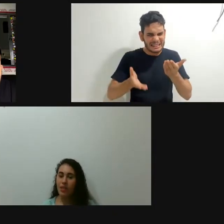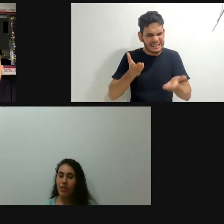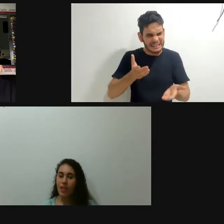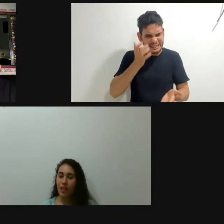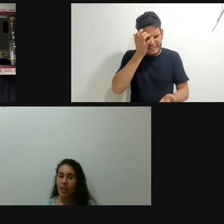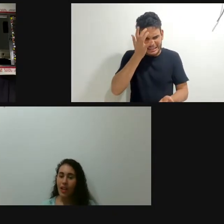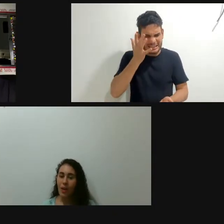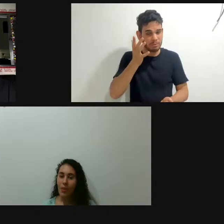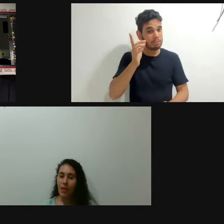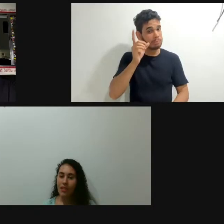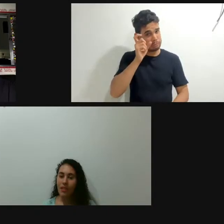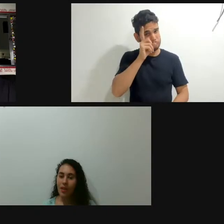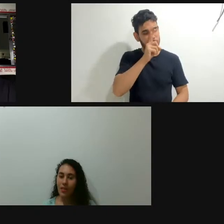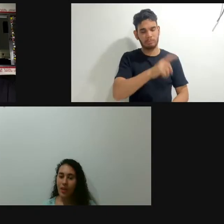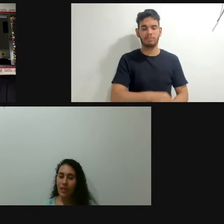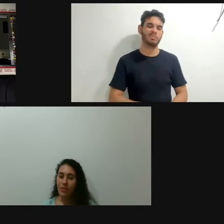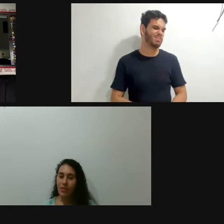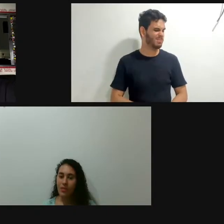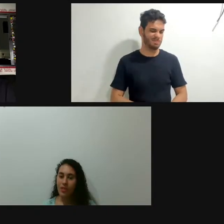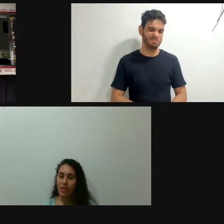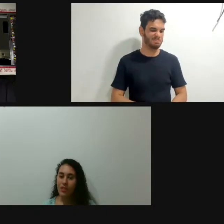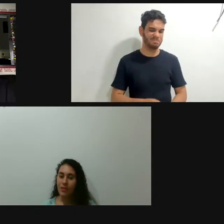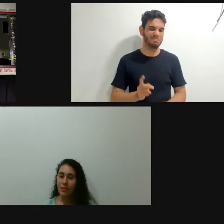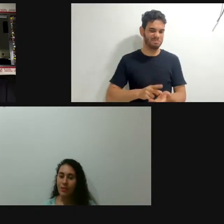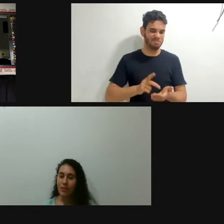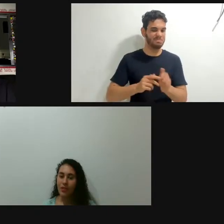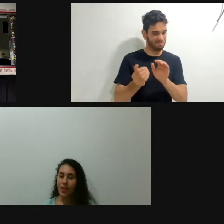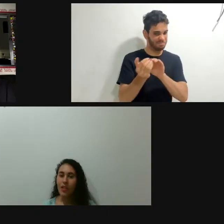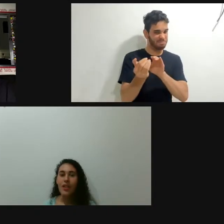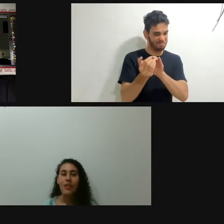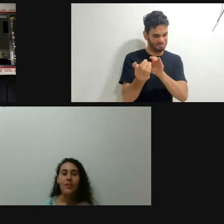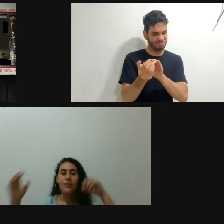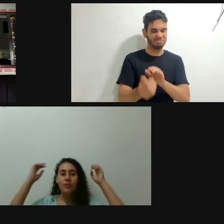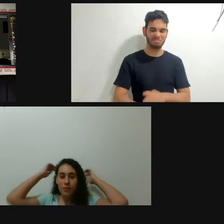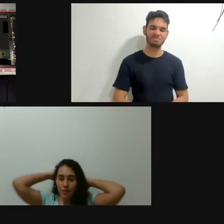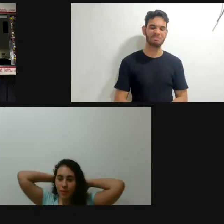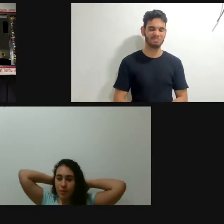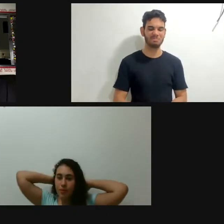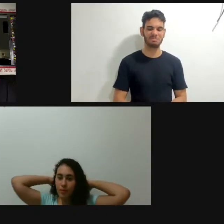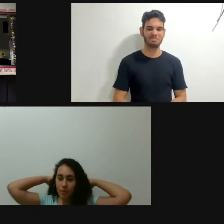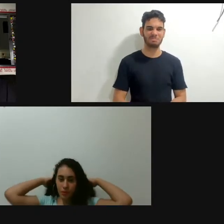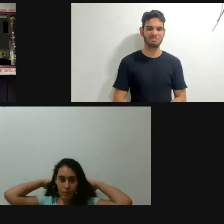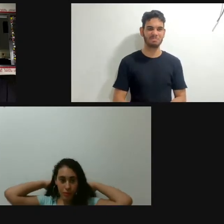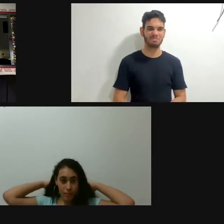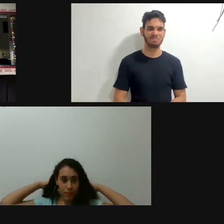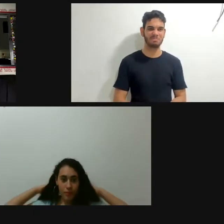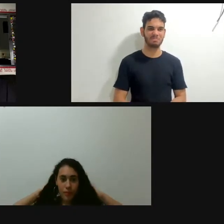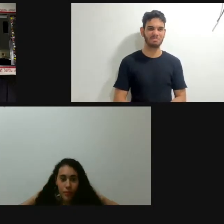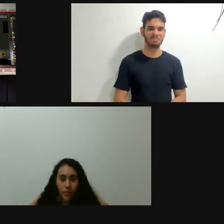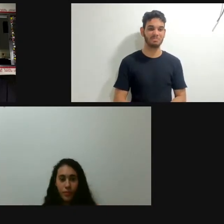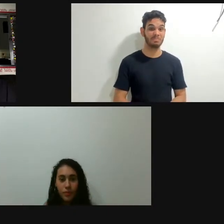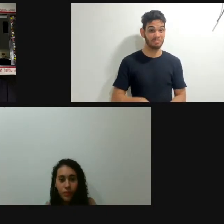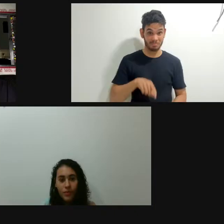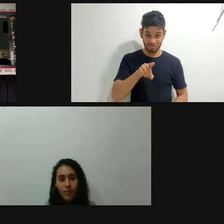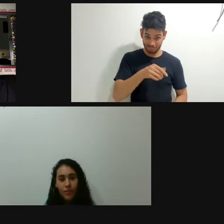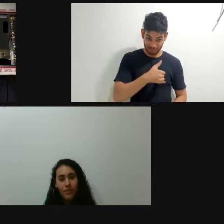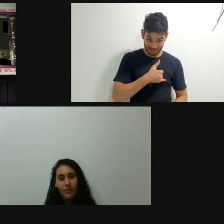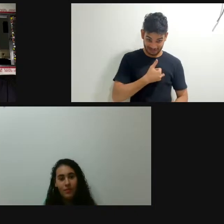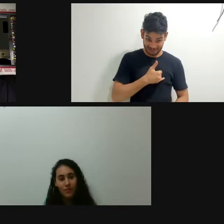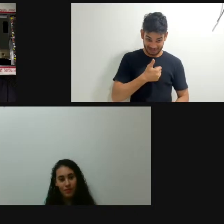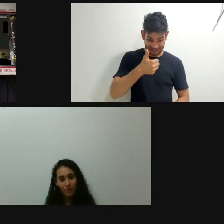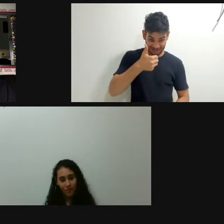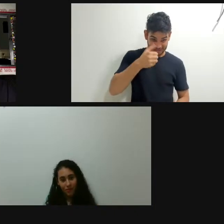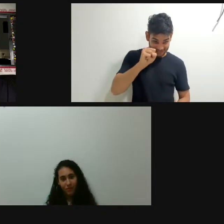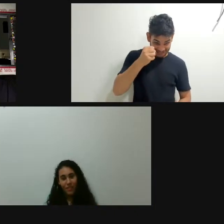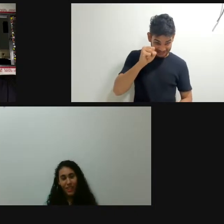isso. Realmente, não é fácil, viu, gente? Minha amiga, se você com 18, 19 tá sem tempo, imagine